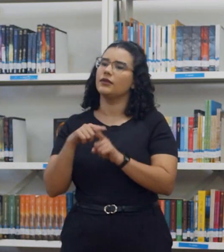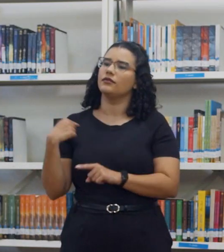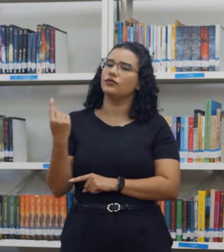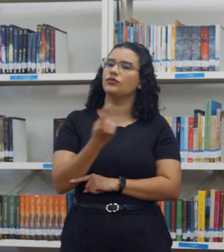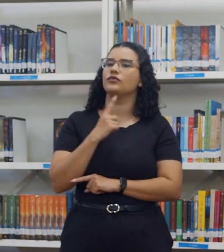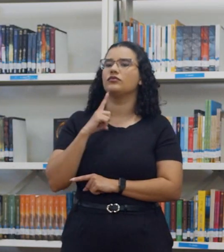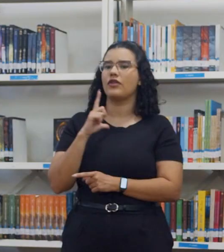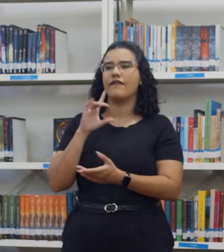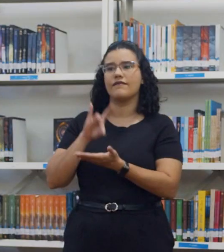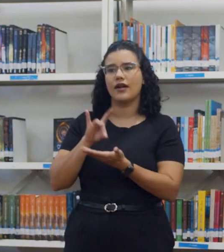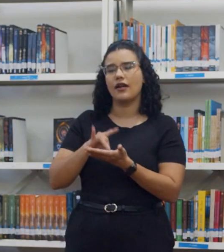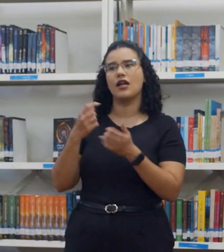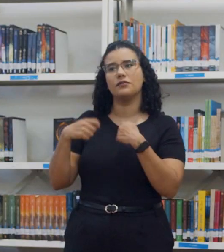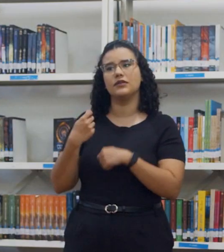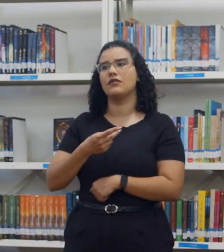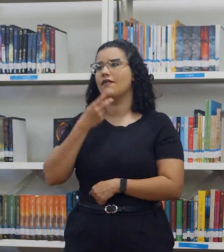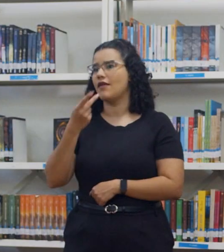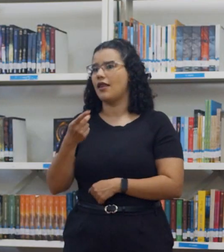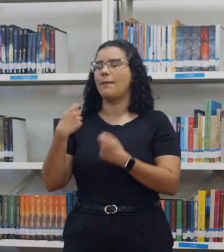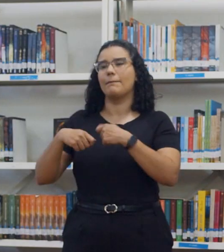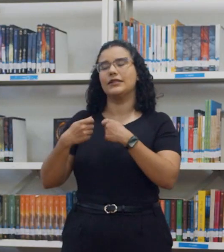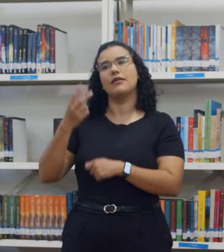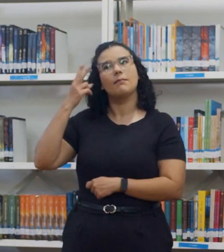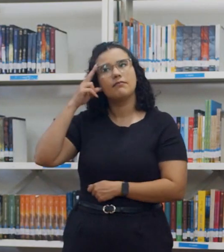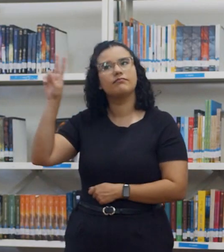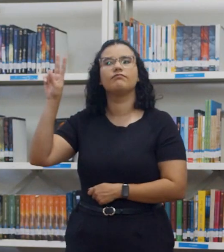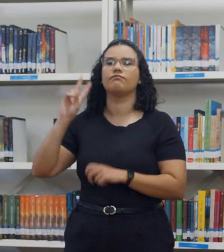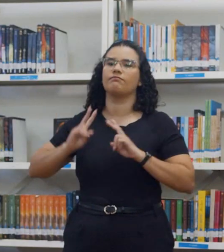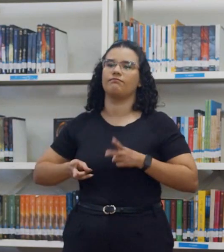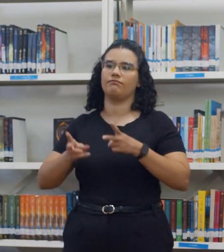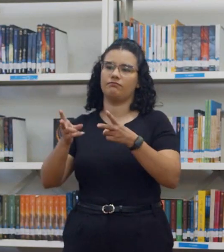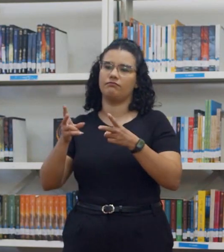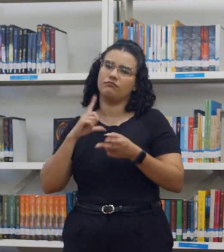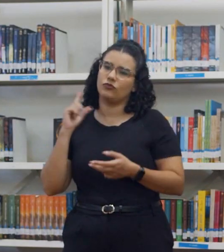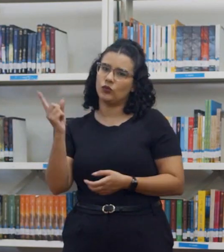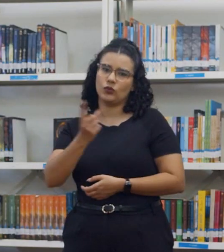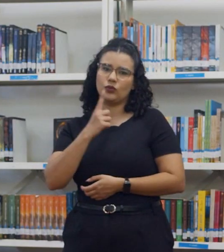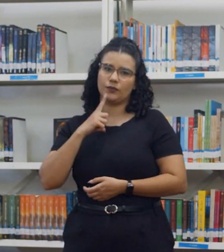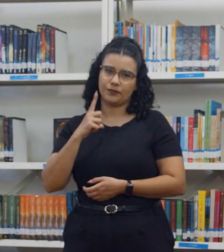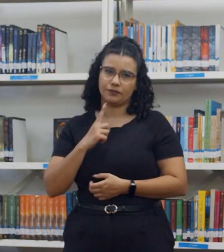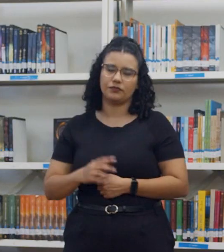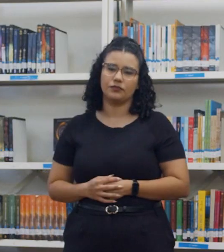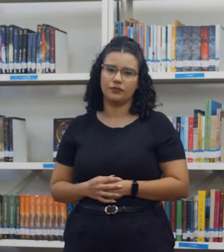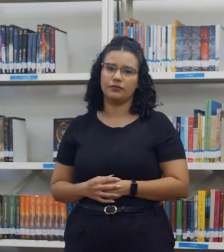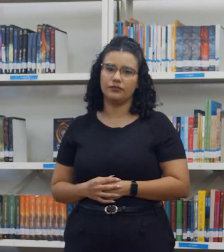verdades que precisam ser ditas, ou que precisam ser memoráveis, ou que precisam ser lembradas.